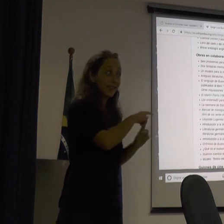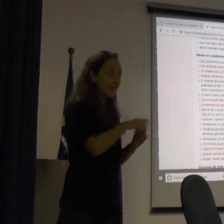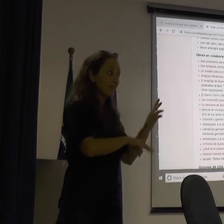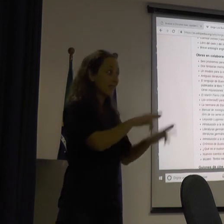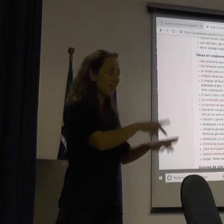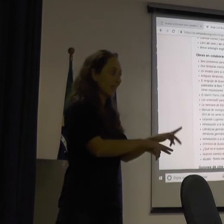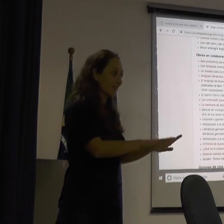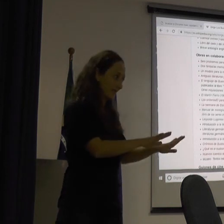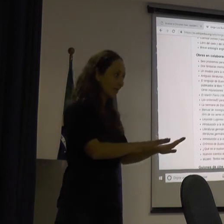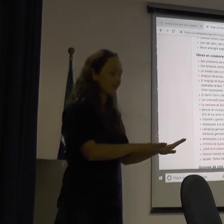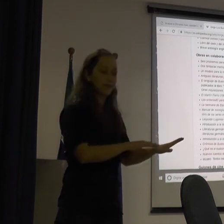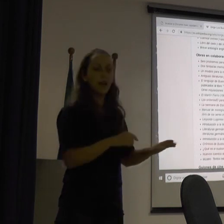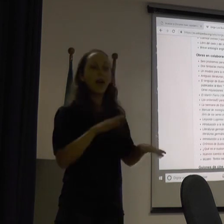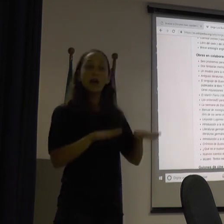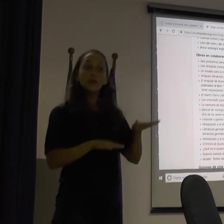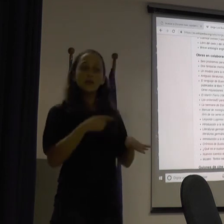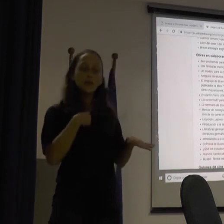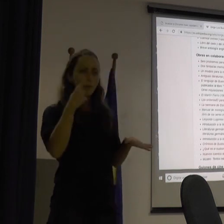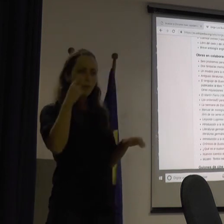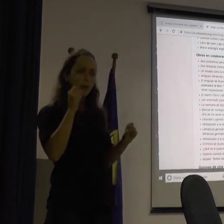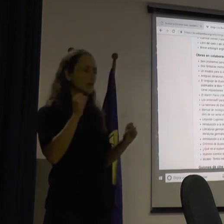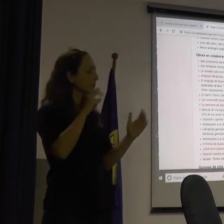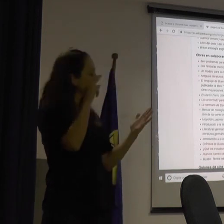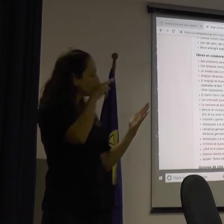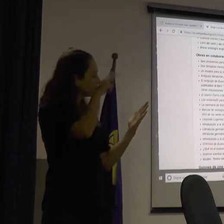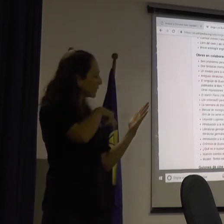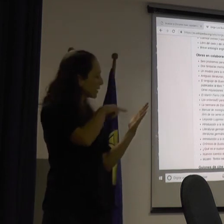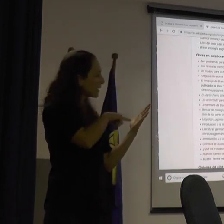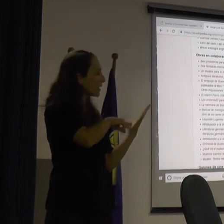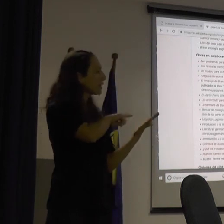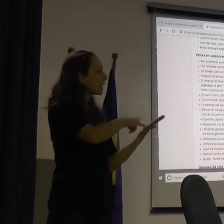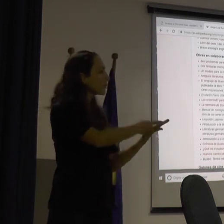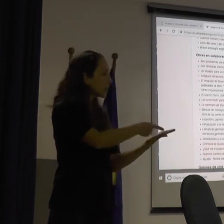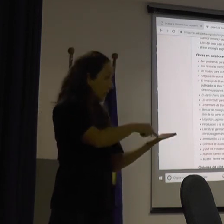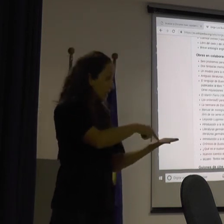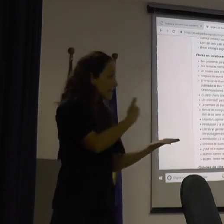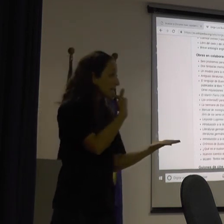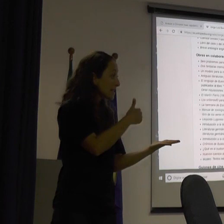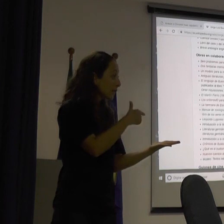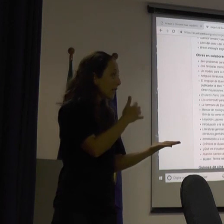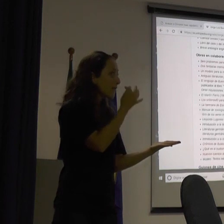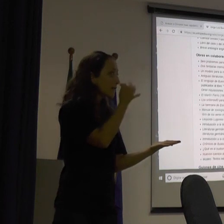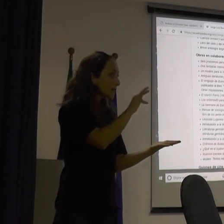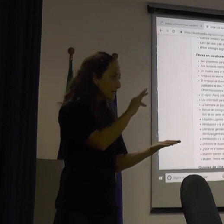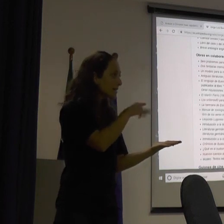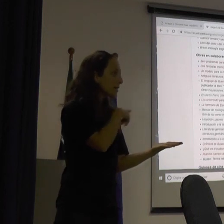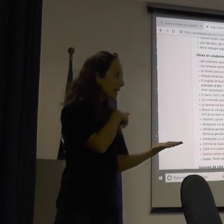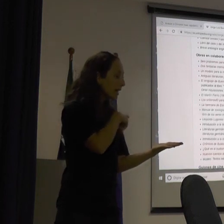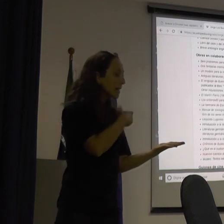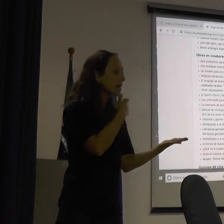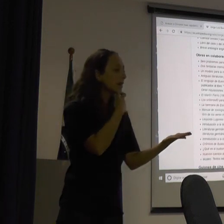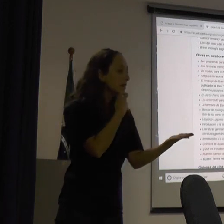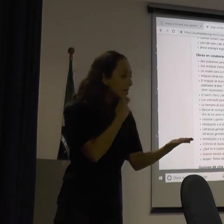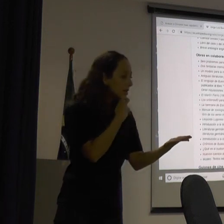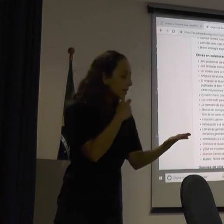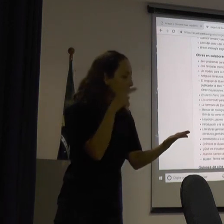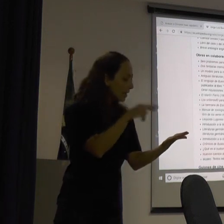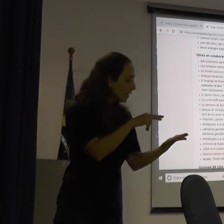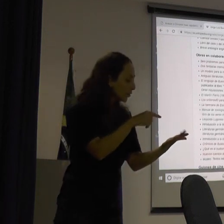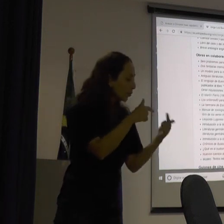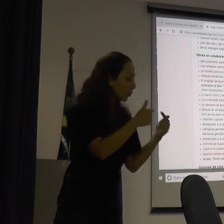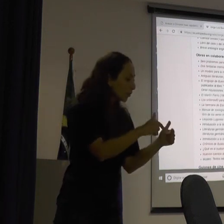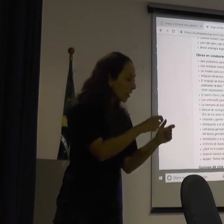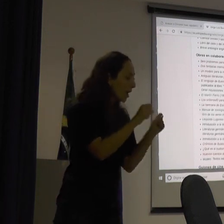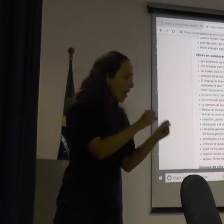numa tradução francesa não aparece na inglesa. E aí eu falo, puxa vida, então eu posso fazer tal coisa. Tanto que ele fala em relação,